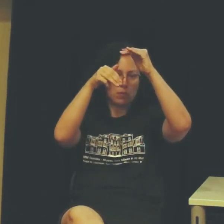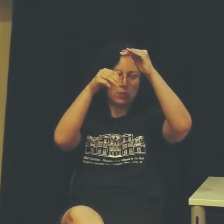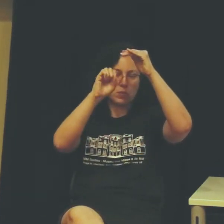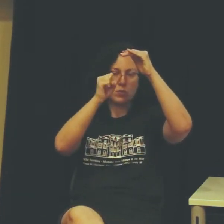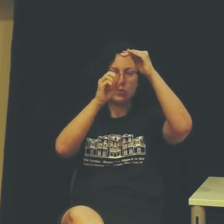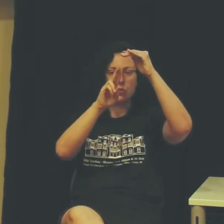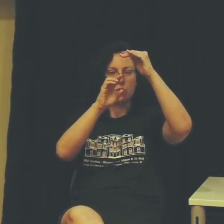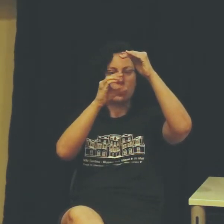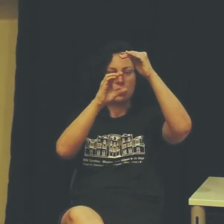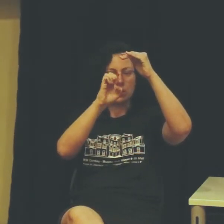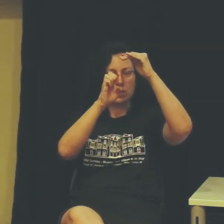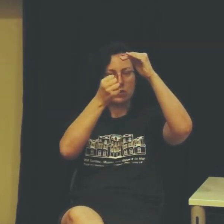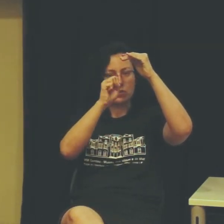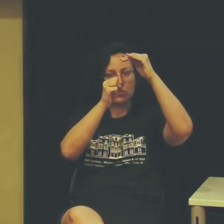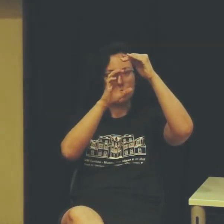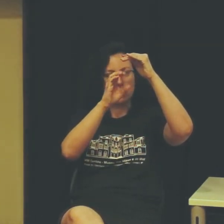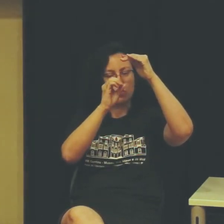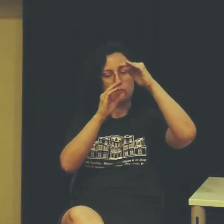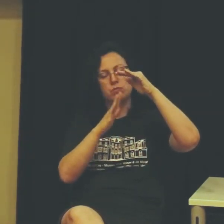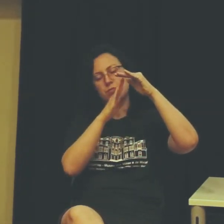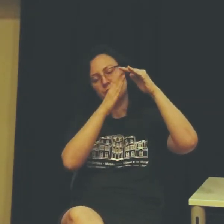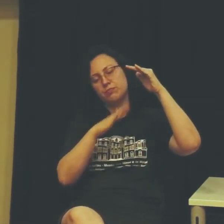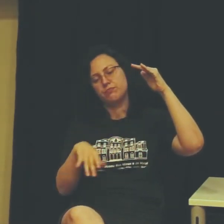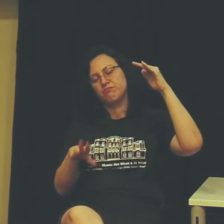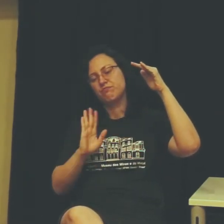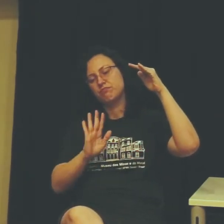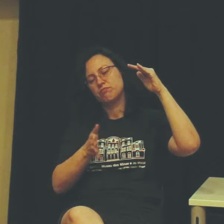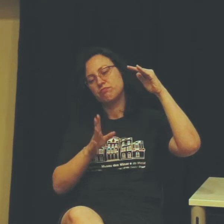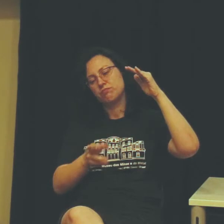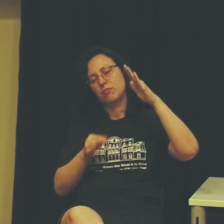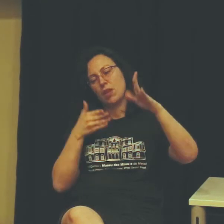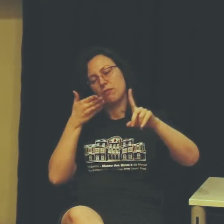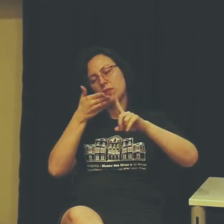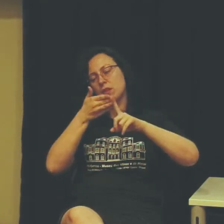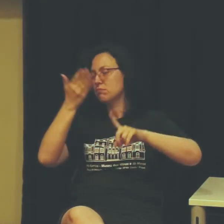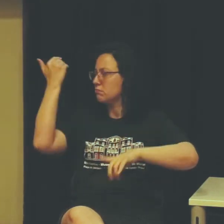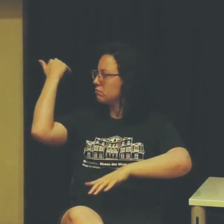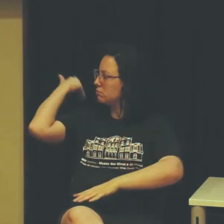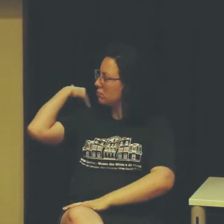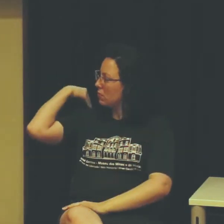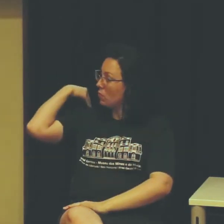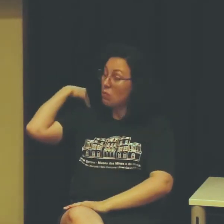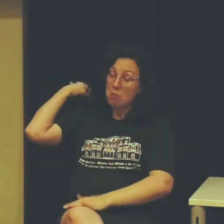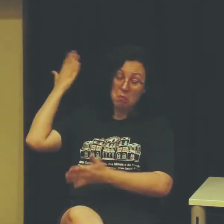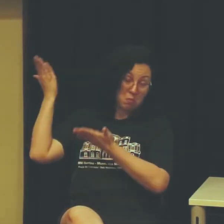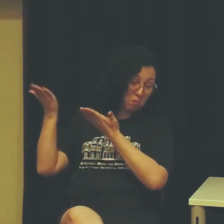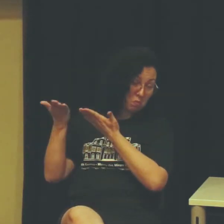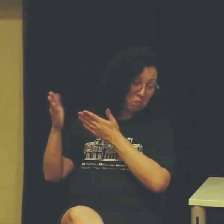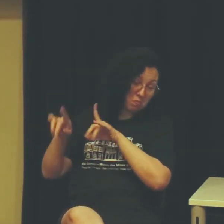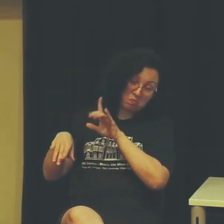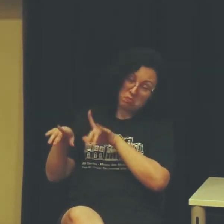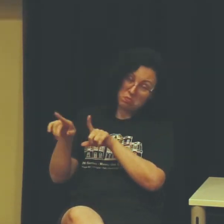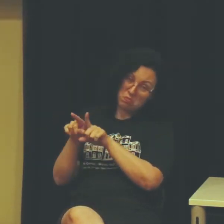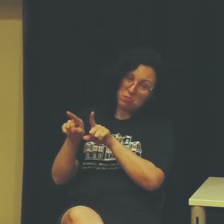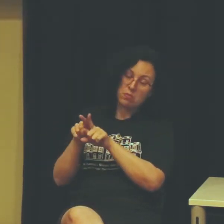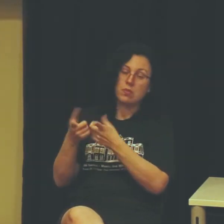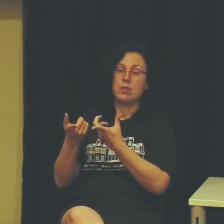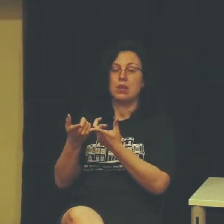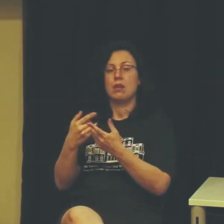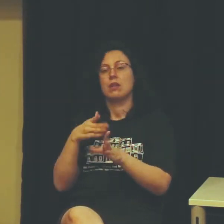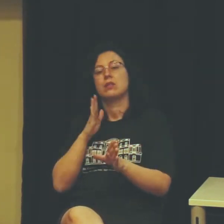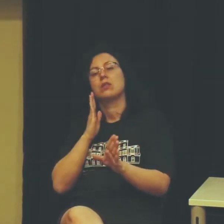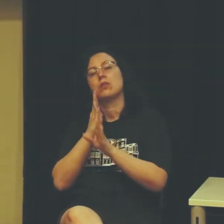locais, mais alguns outros, existe a referência no passado ou recente do encontramento de paládio em mistura com